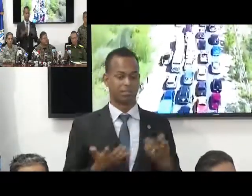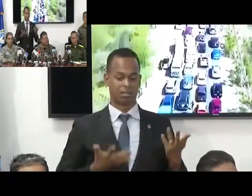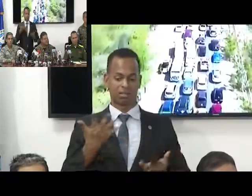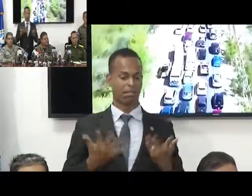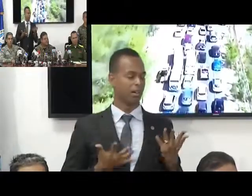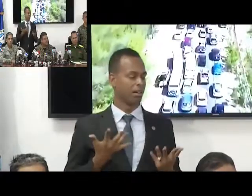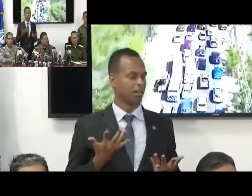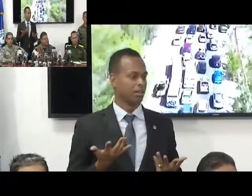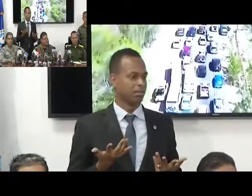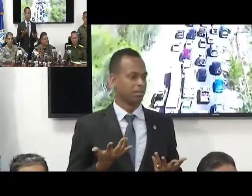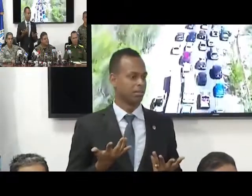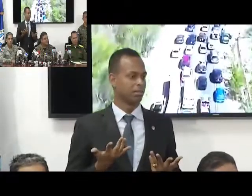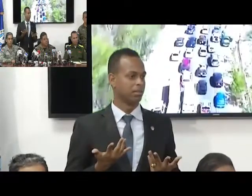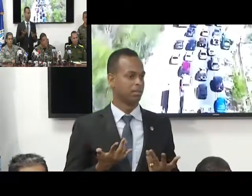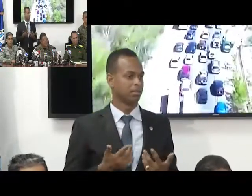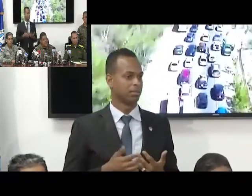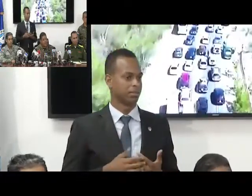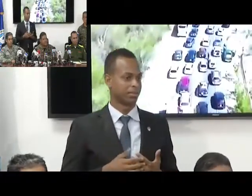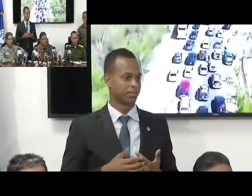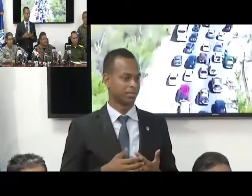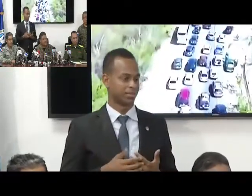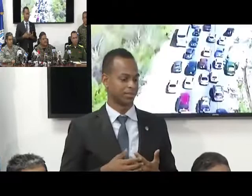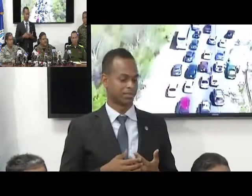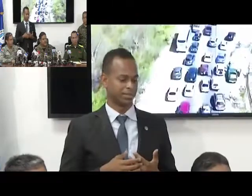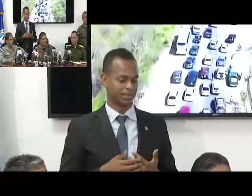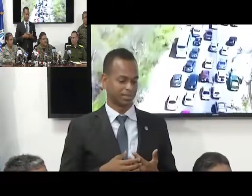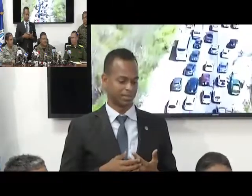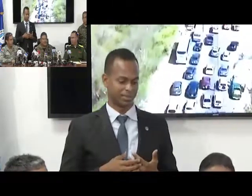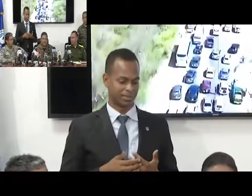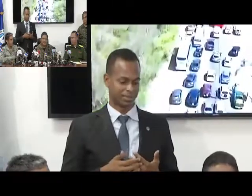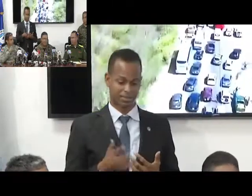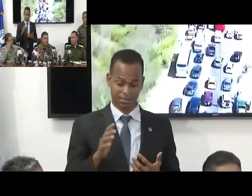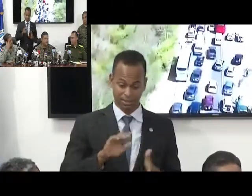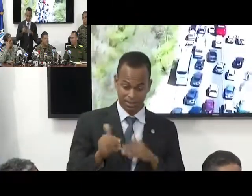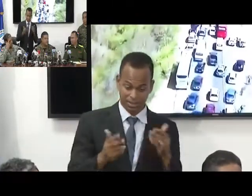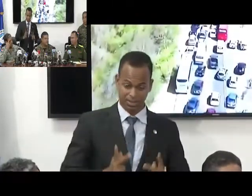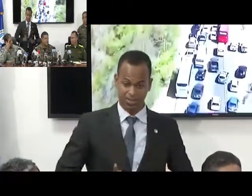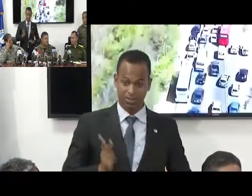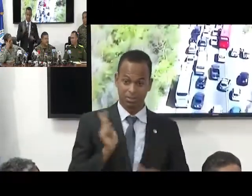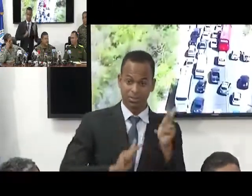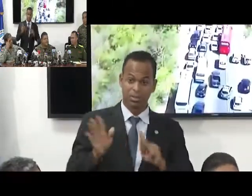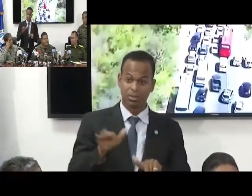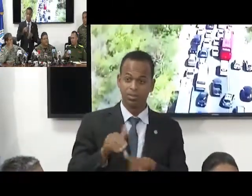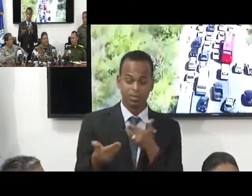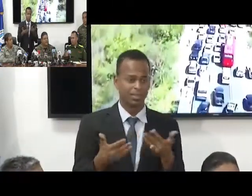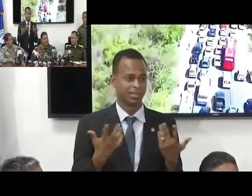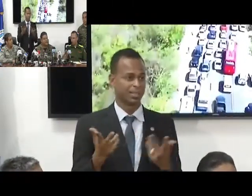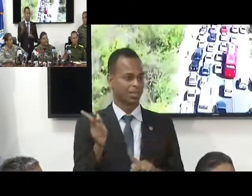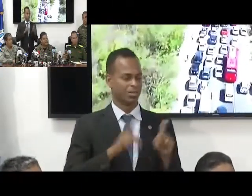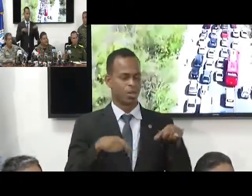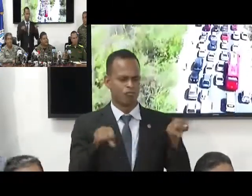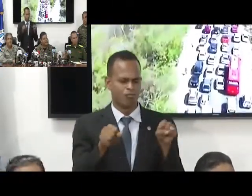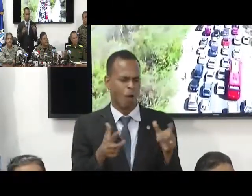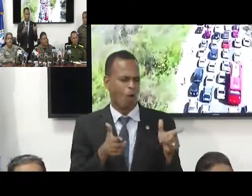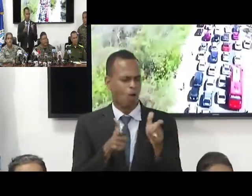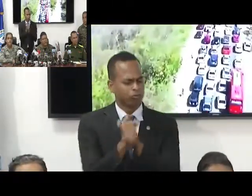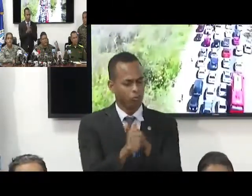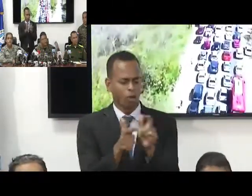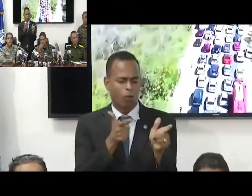en esa parte. Nos duele la parte de la pérdida de vida humana. Gente echando carrera, gente